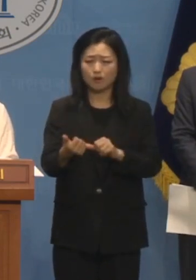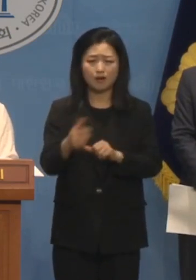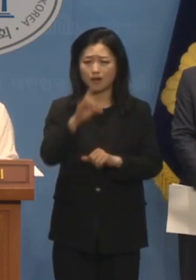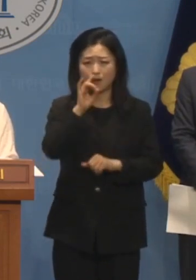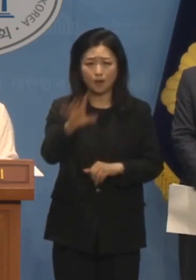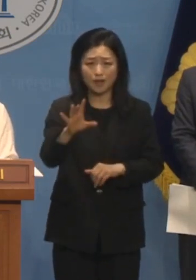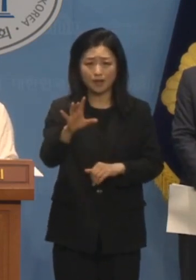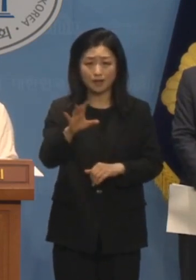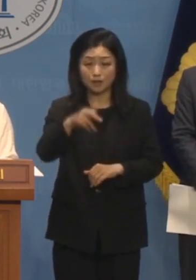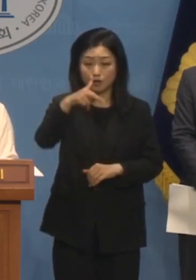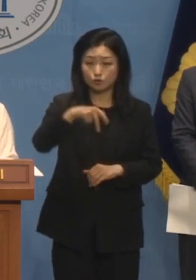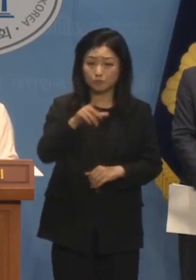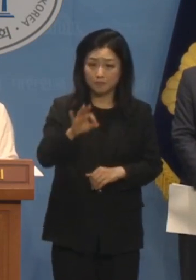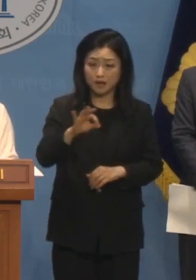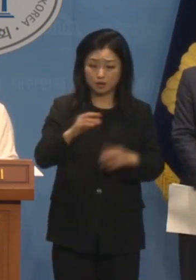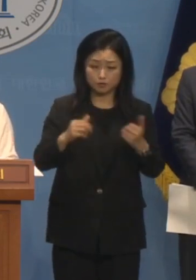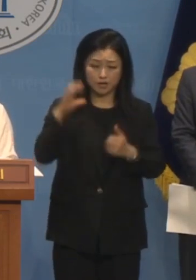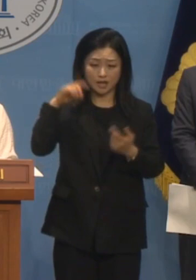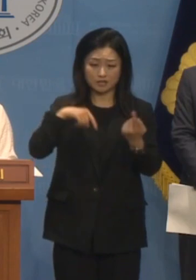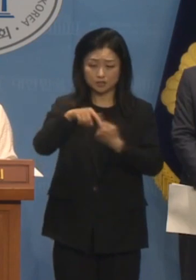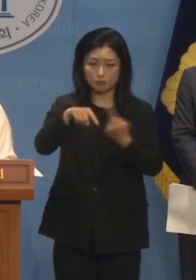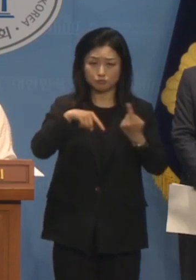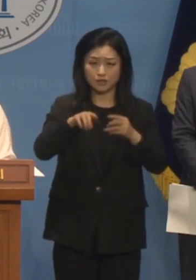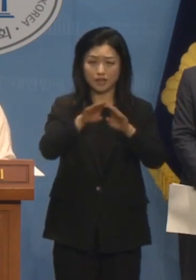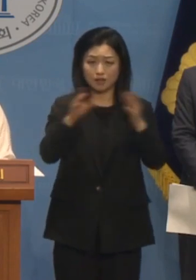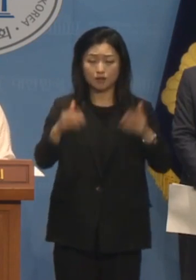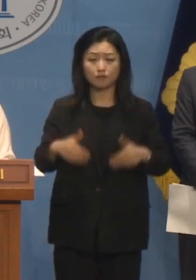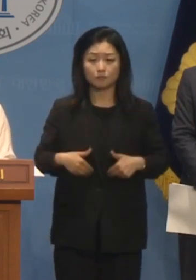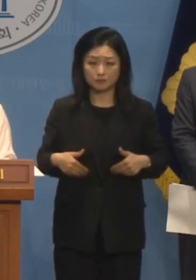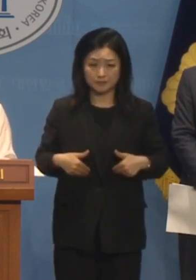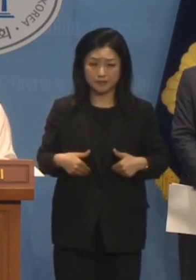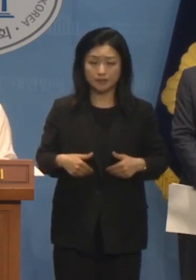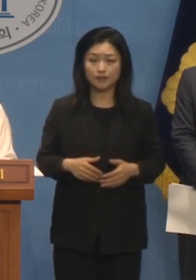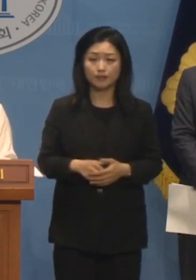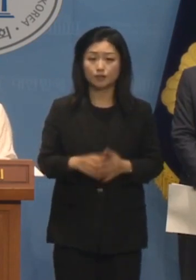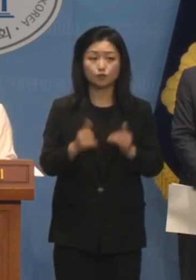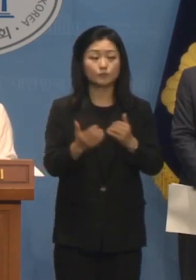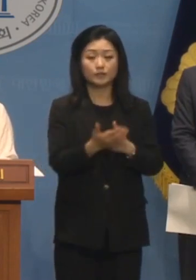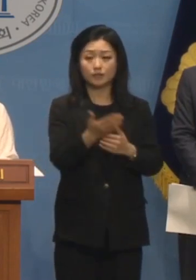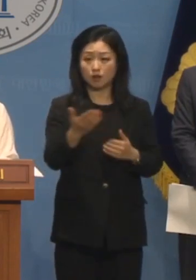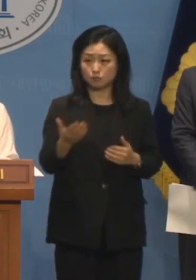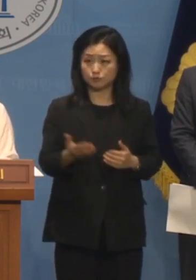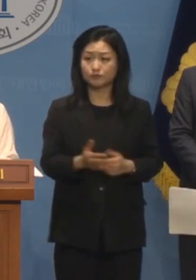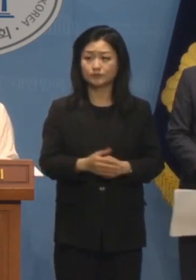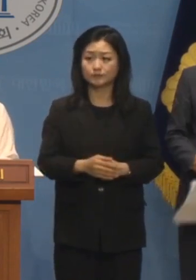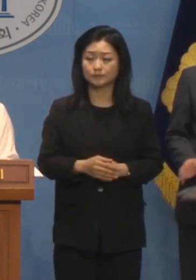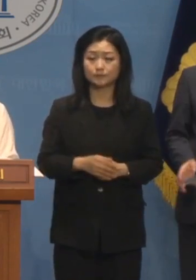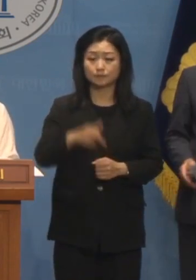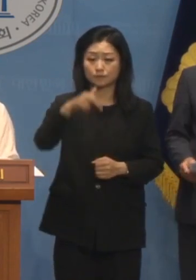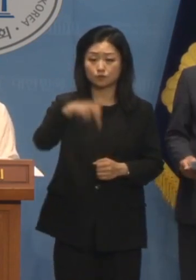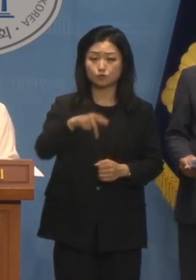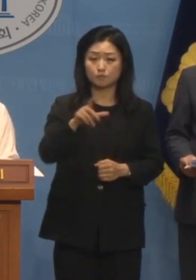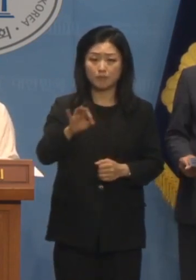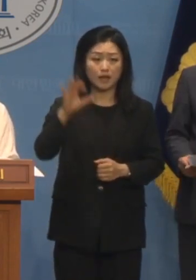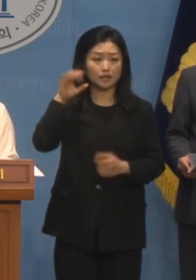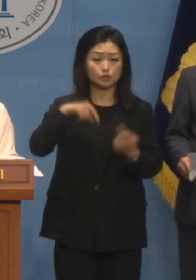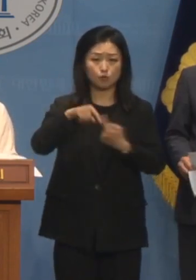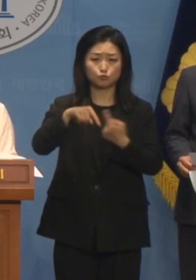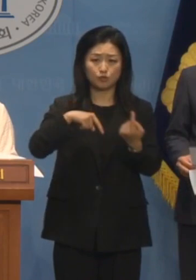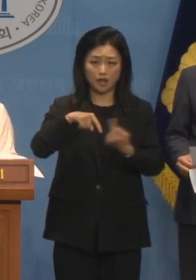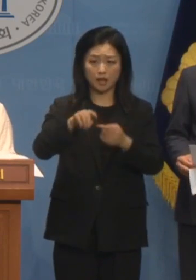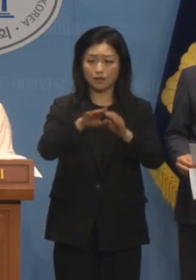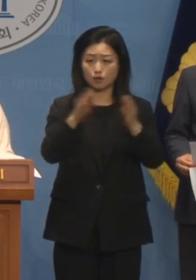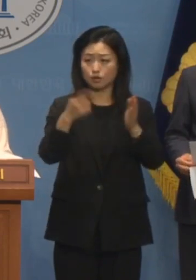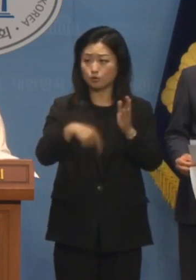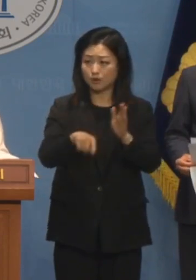위해 쿠팡에 대한 국회 청문회는 반드시 진행되어야 합니다. 국민 여러분께 쿠팡 국회 청문회가 진행될 수